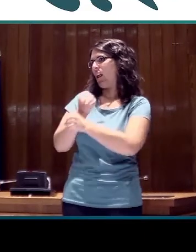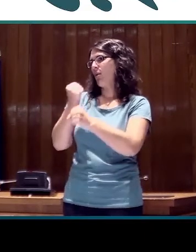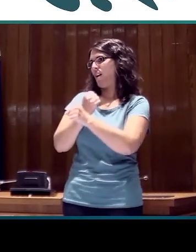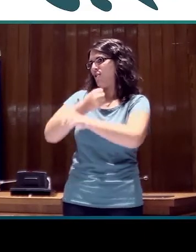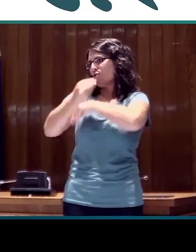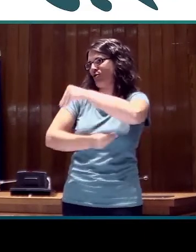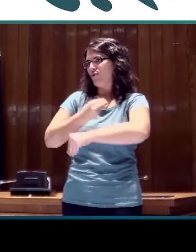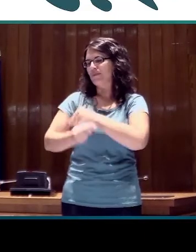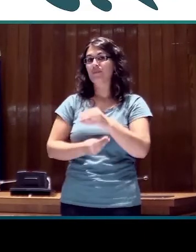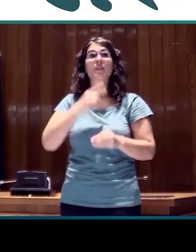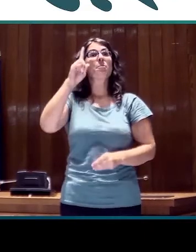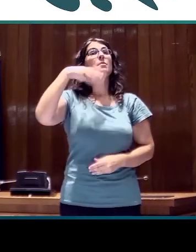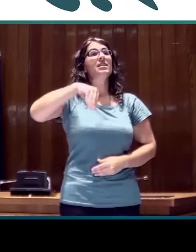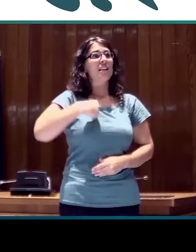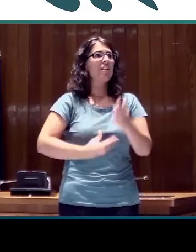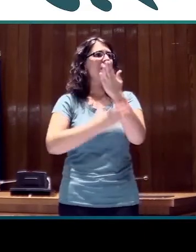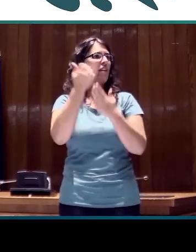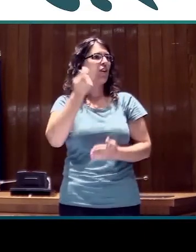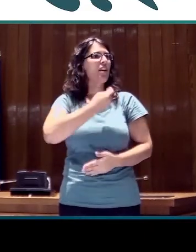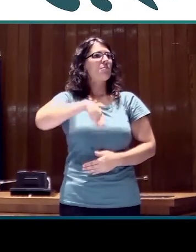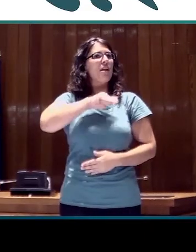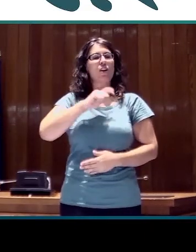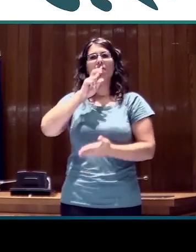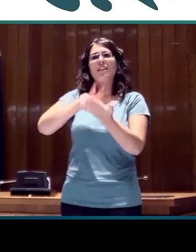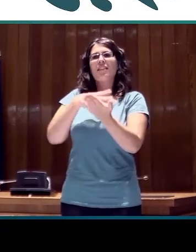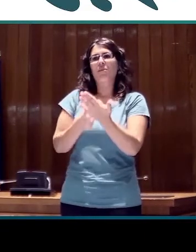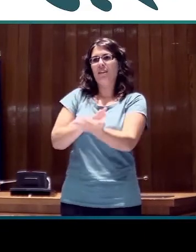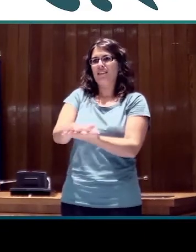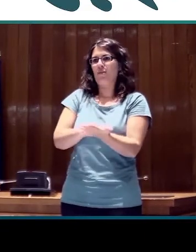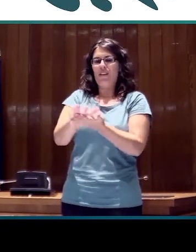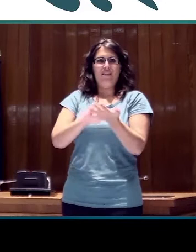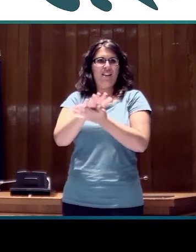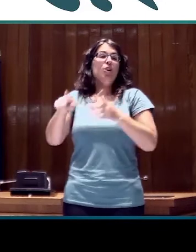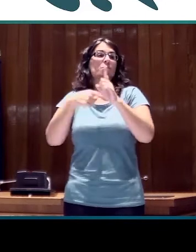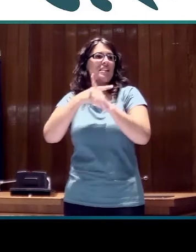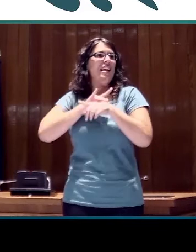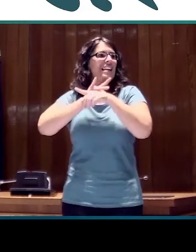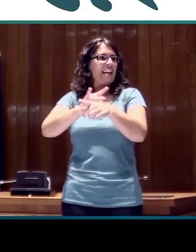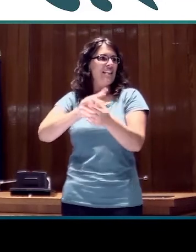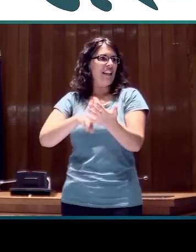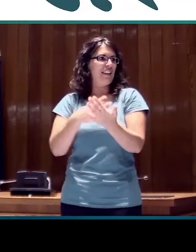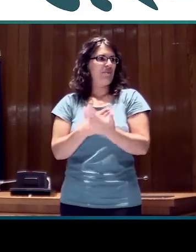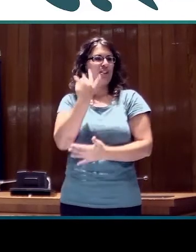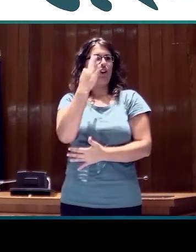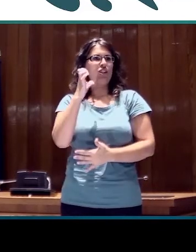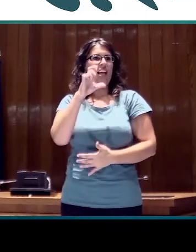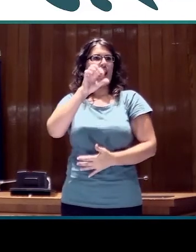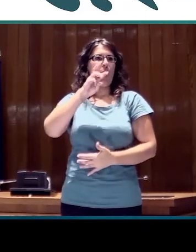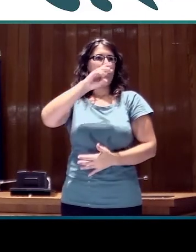y al presidente de la federación española de intérprete de la lengua de signos y guías intérprete José López bueno y a todos ustedes porque